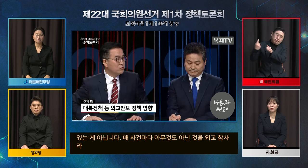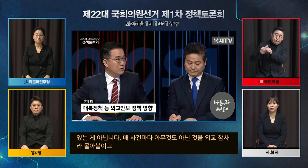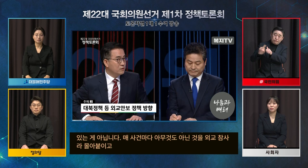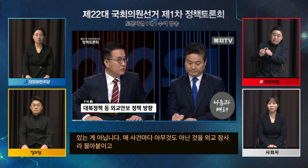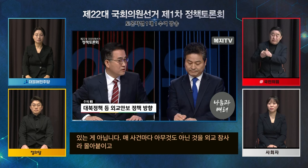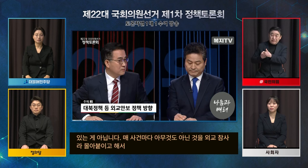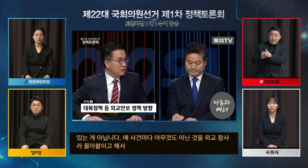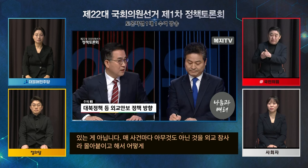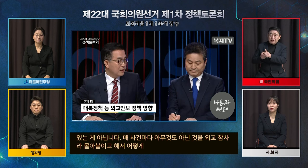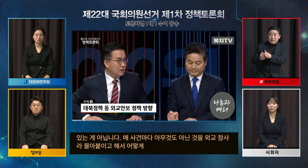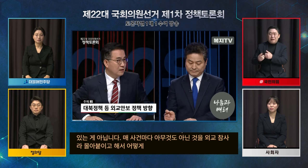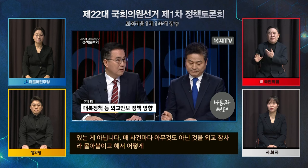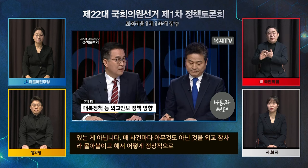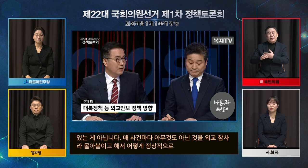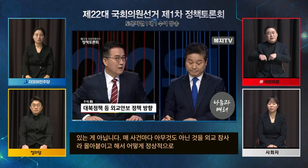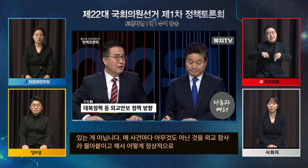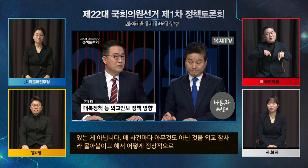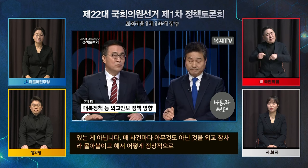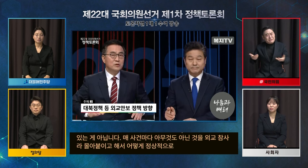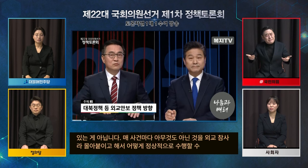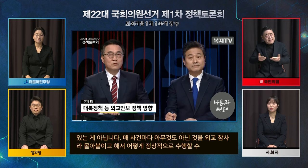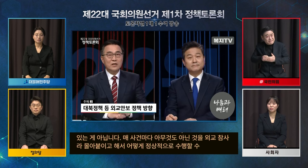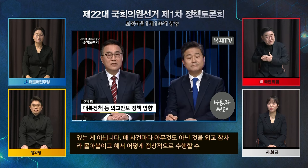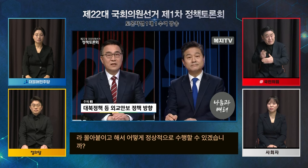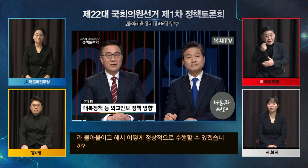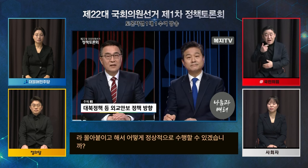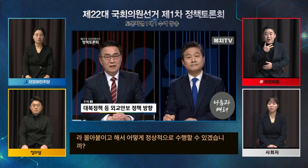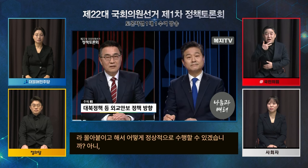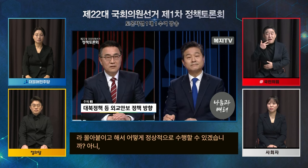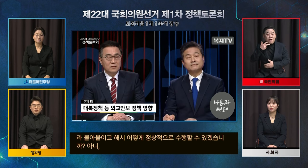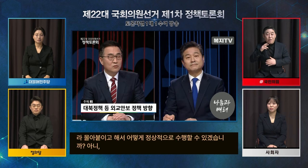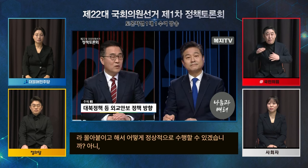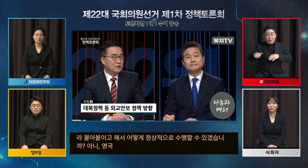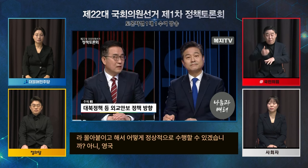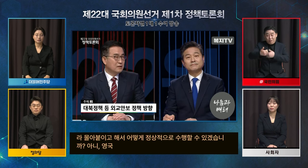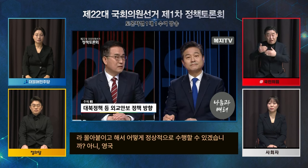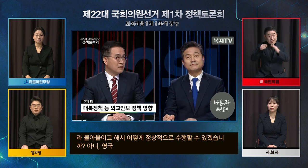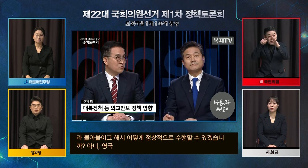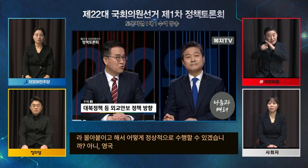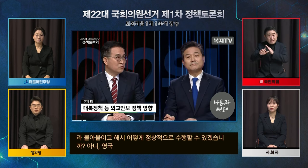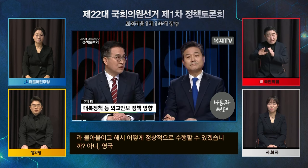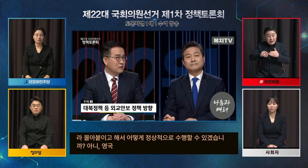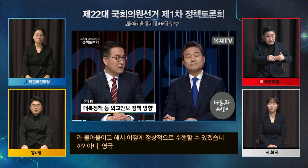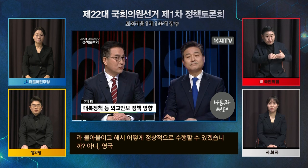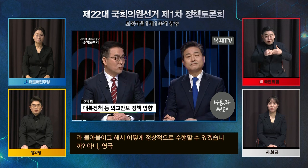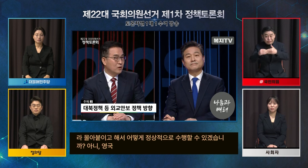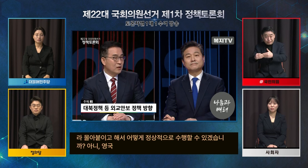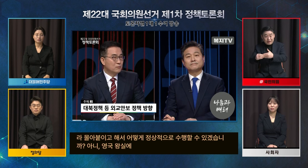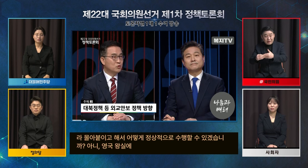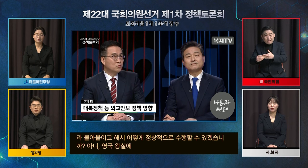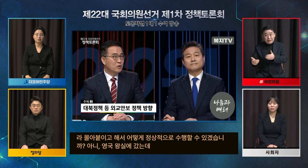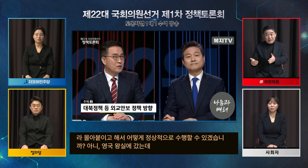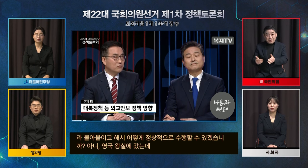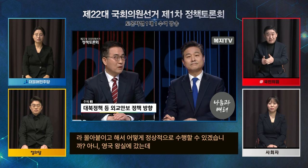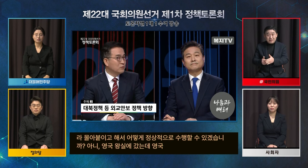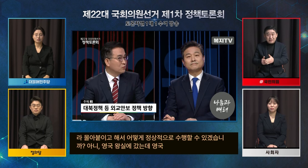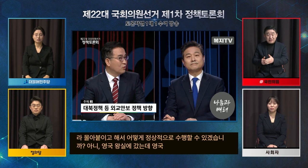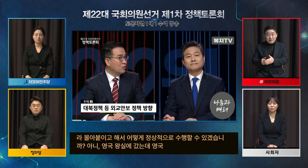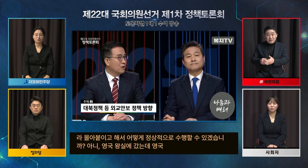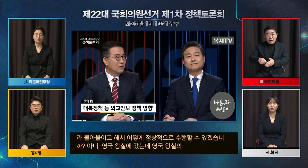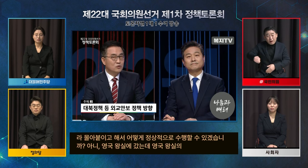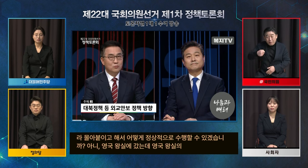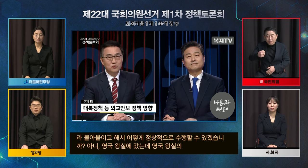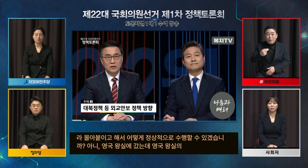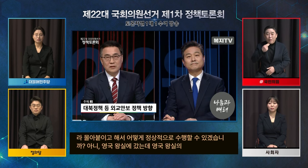정상회교를 수행할 수 있겠습니까? 아니 뭐 영국 왕실에 갔는데 영국 왕실에 안내 따라서 조문하는 걸 가지고 무슨 육개장도 안